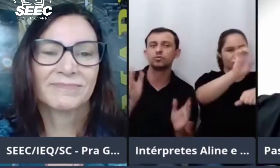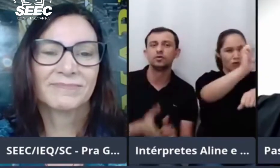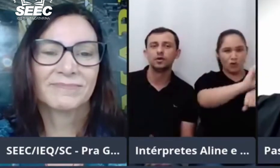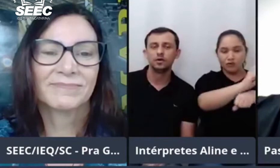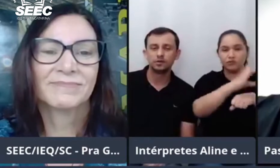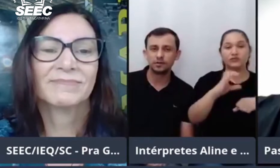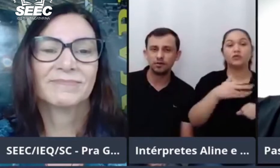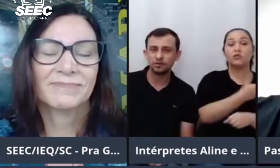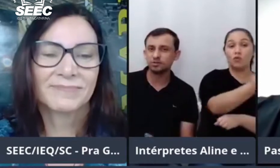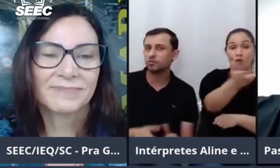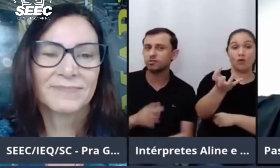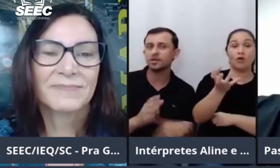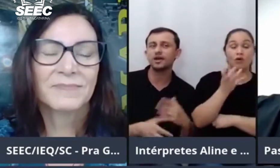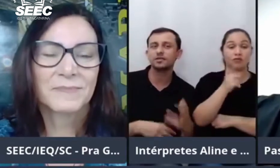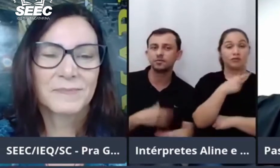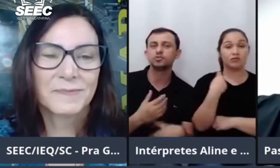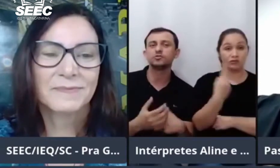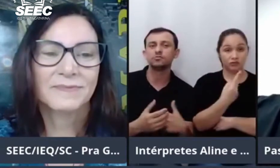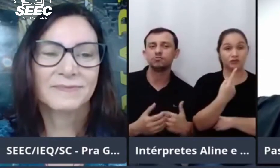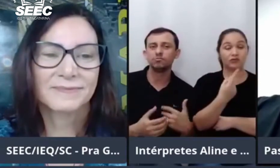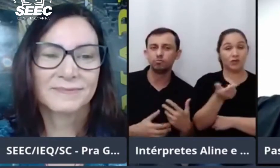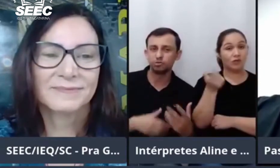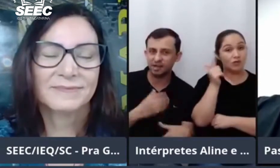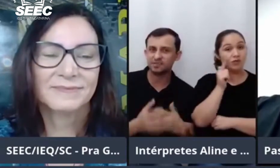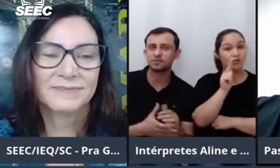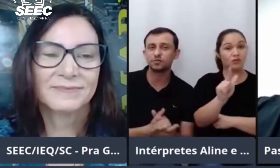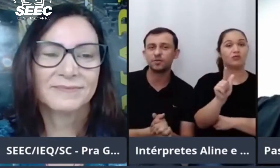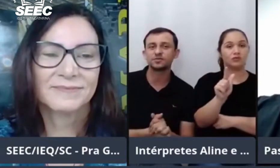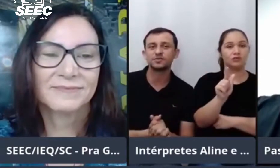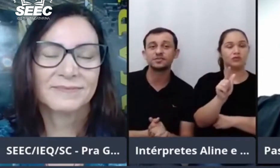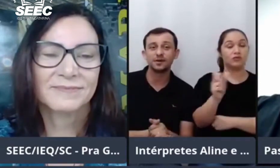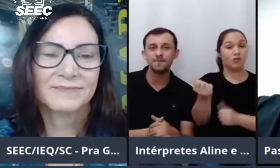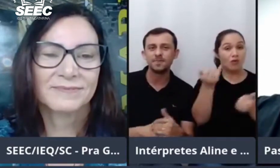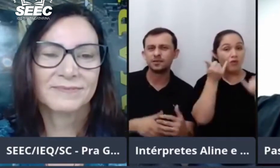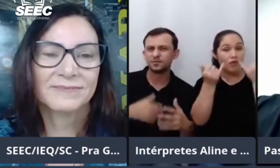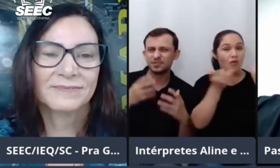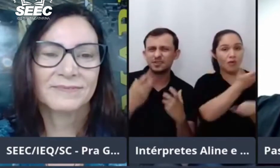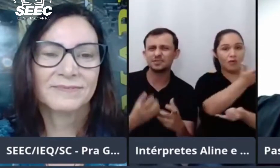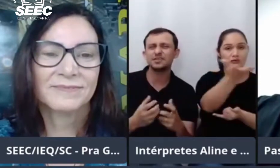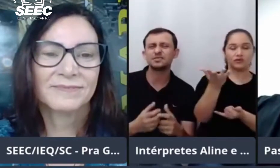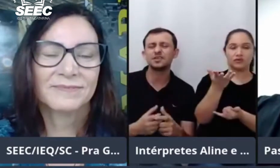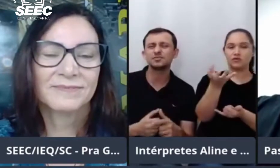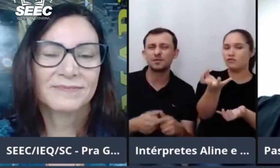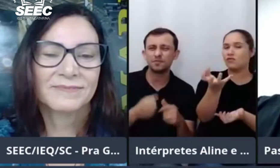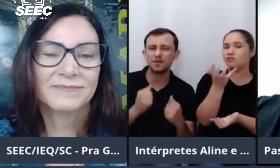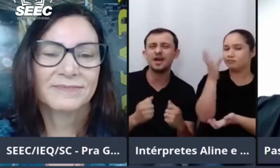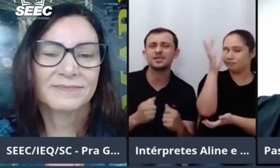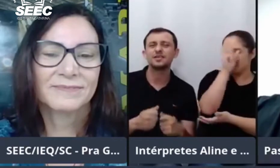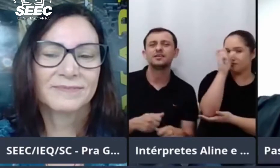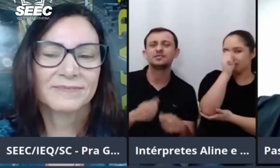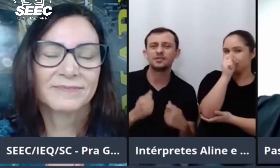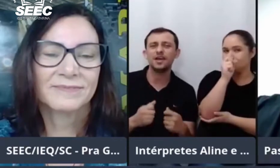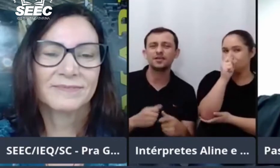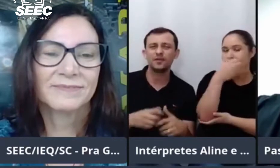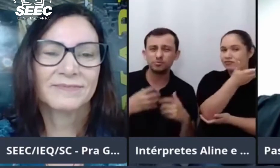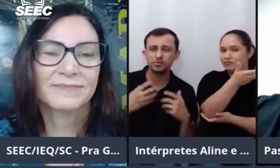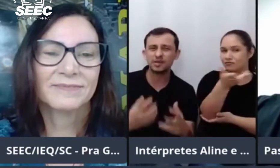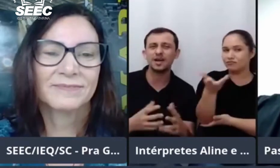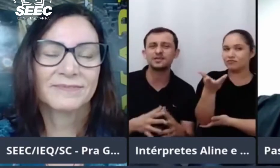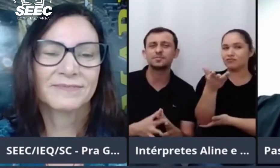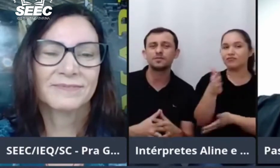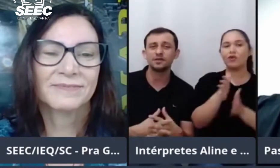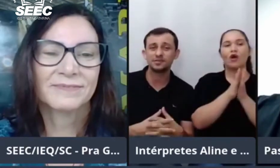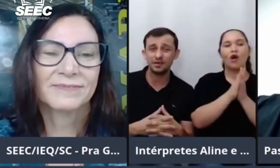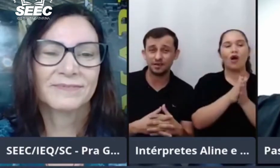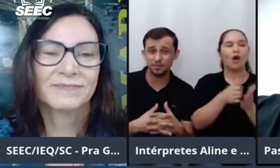estado todo. Então, a gente consegue buscar essas informações. Então, se você tem esse desejo, sabe, vai